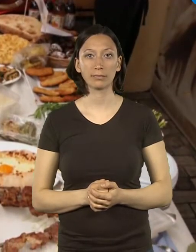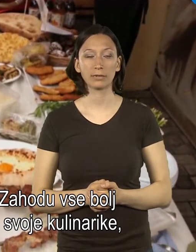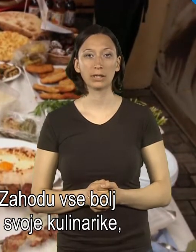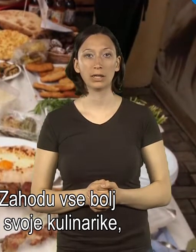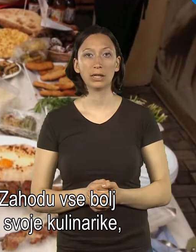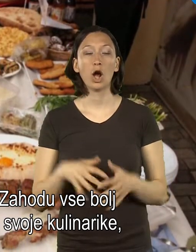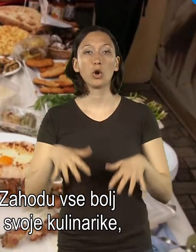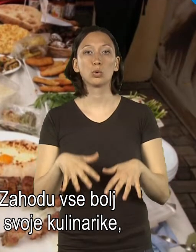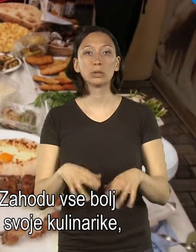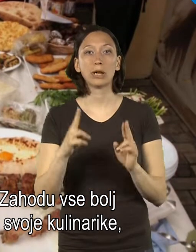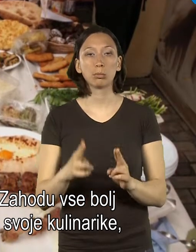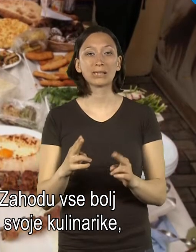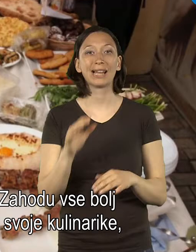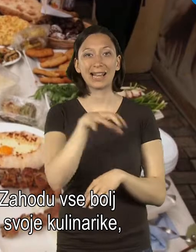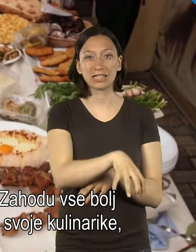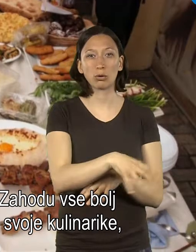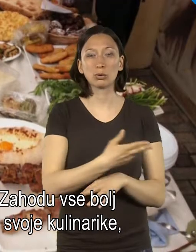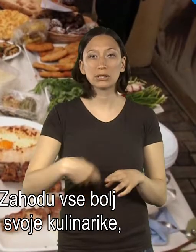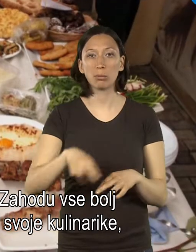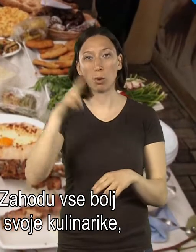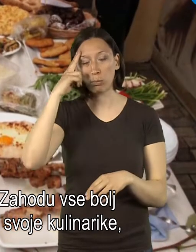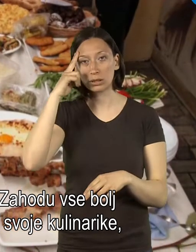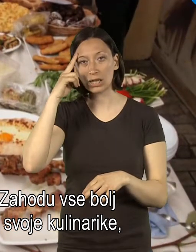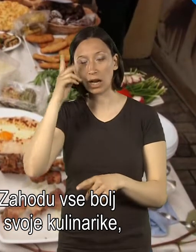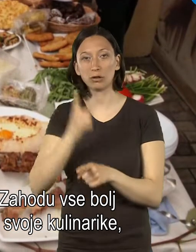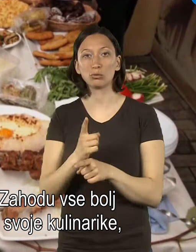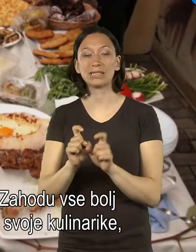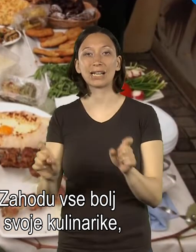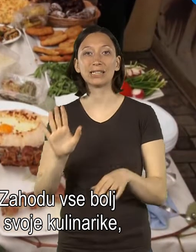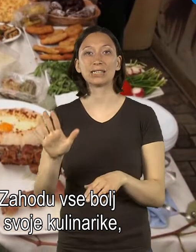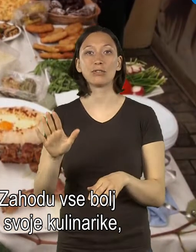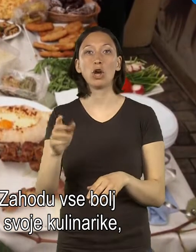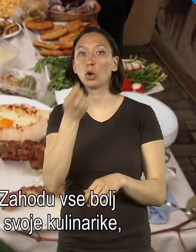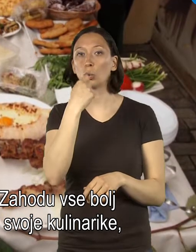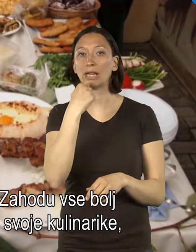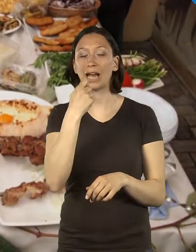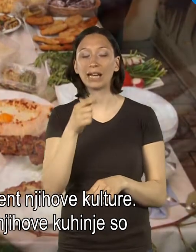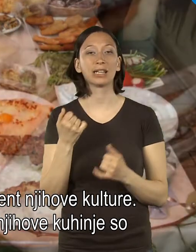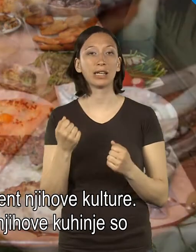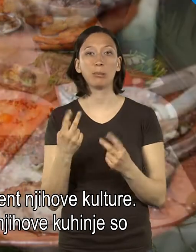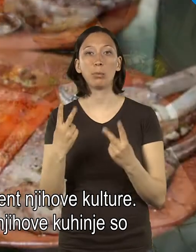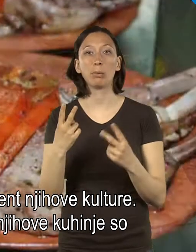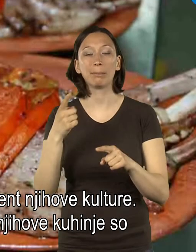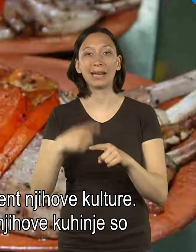Gruzija postaja na zahodu vse bolj poznana tudi zaradi svoje kulinarike, ki je pomemben element njihove